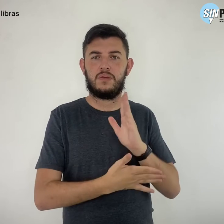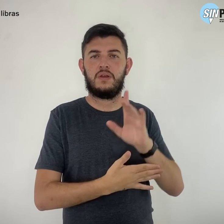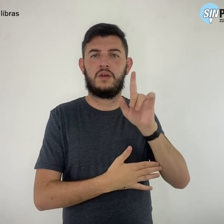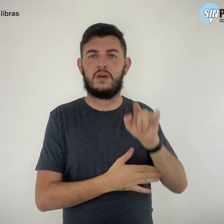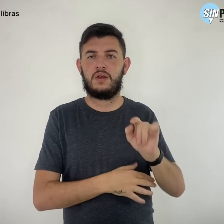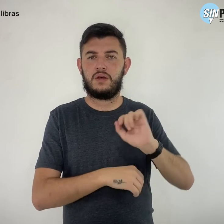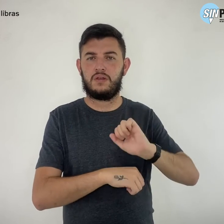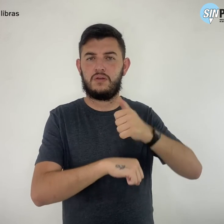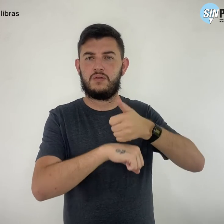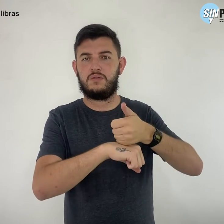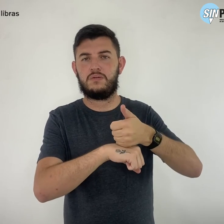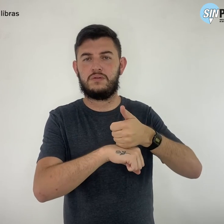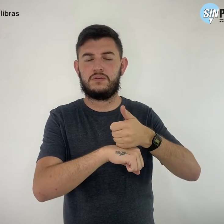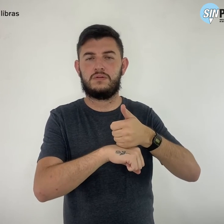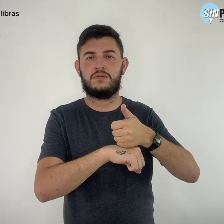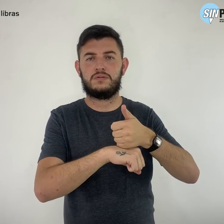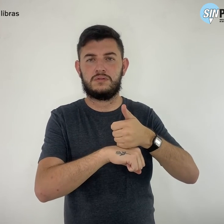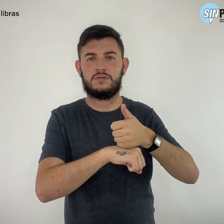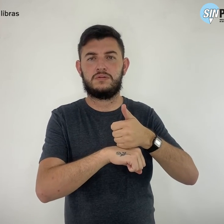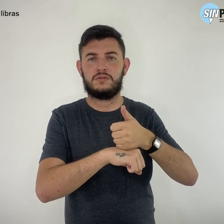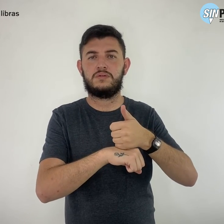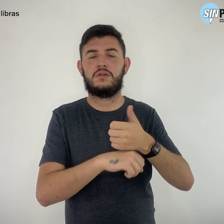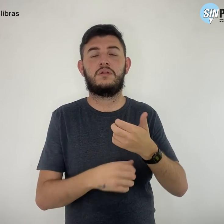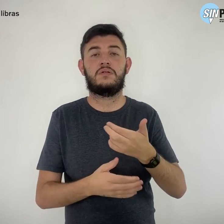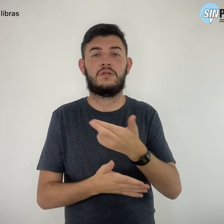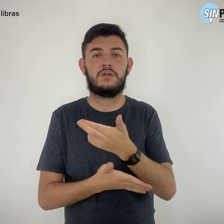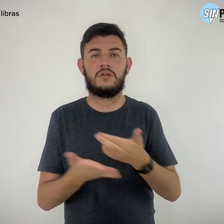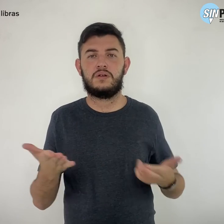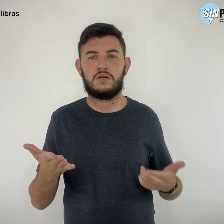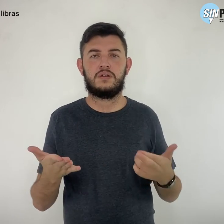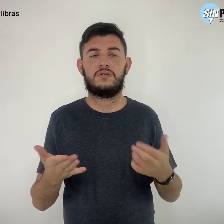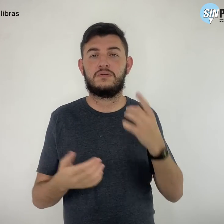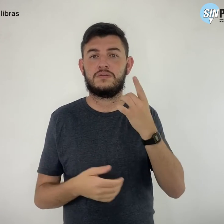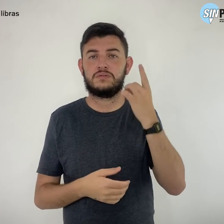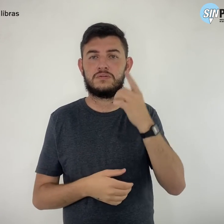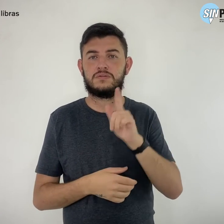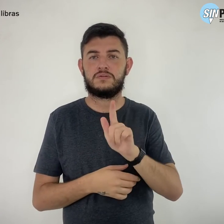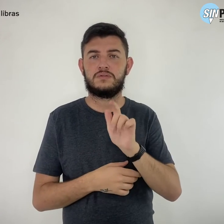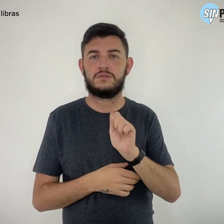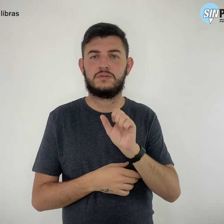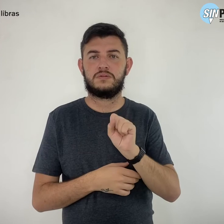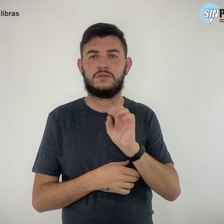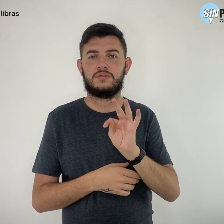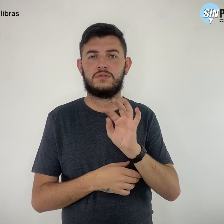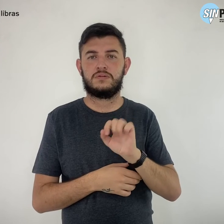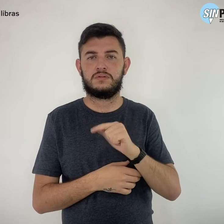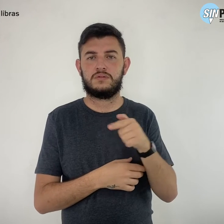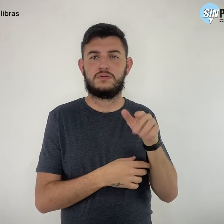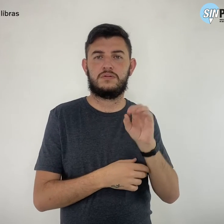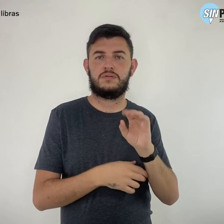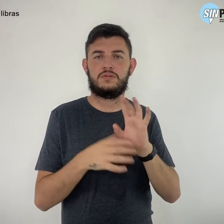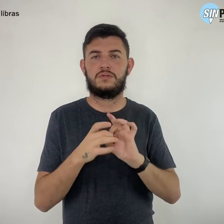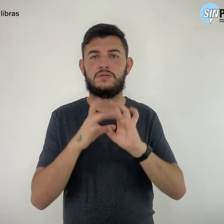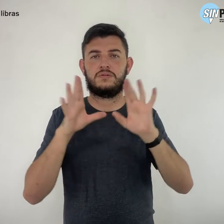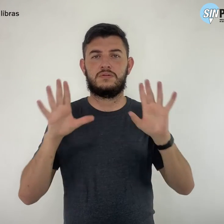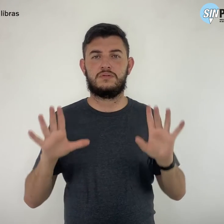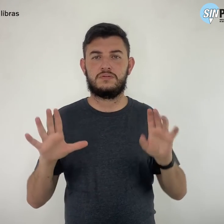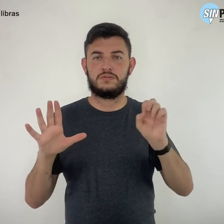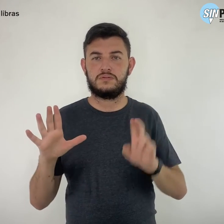o substitutivo do relator deputado Gastão Vieira, que autoriza o uso de recursos